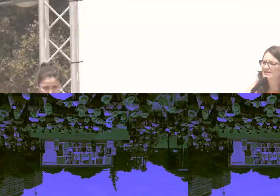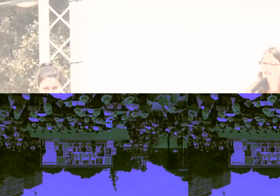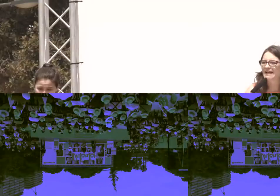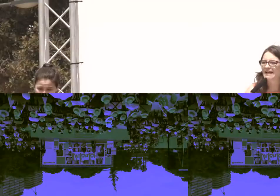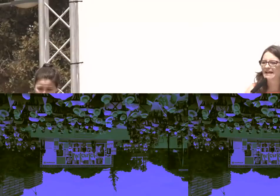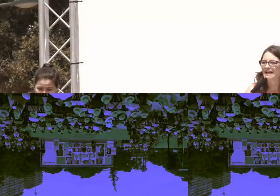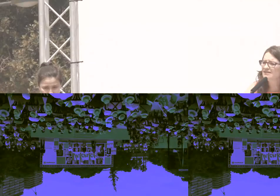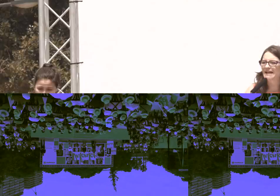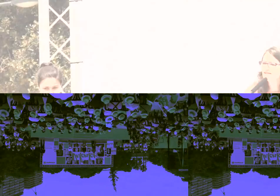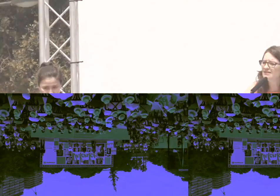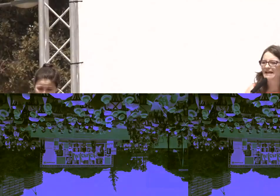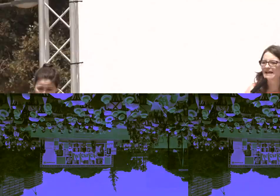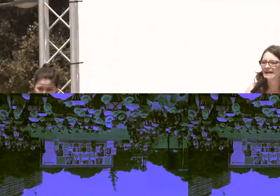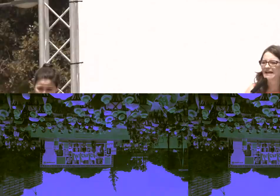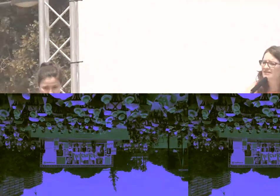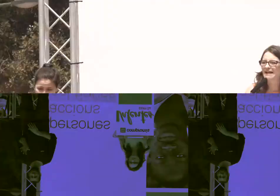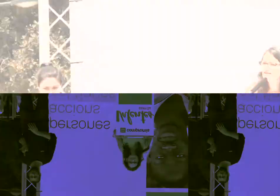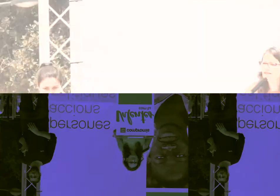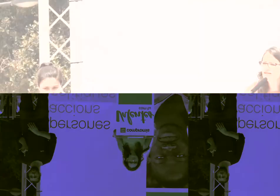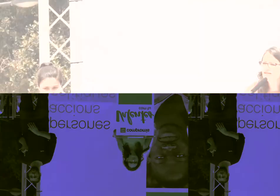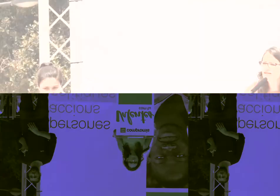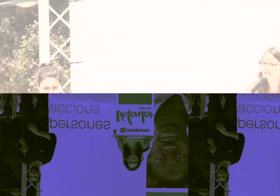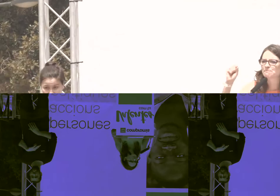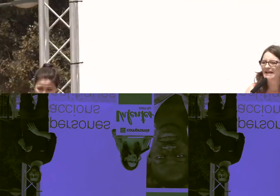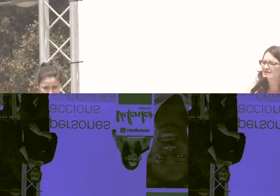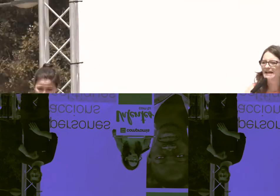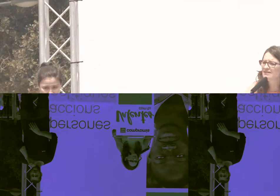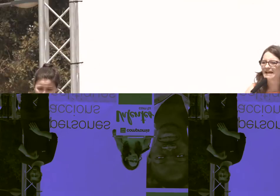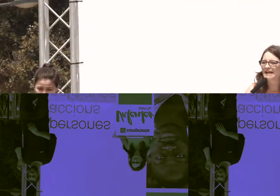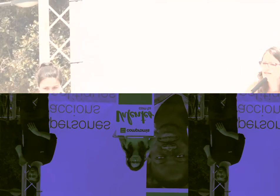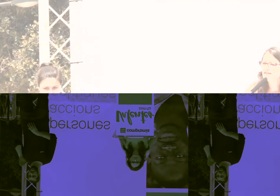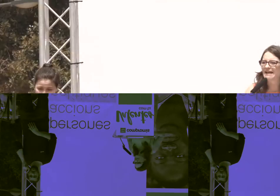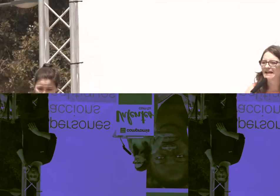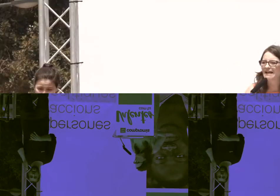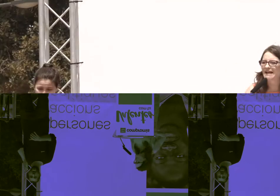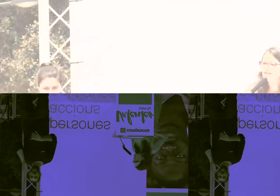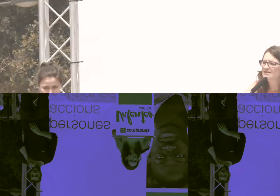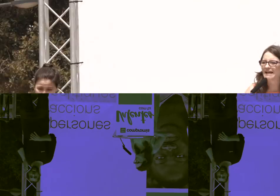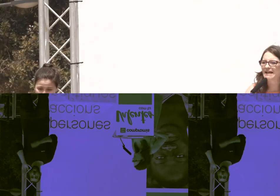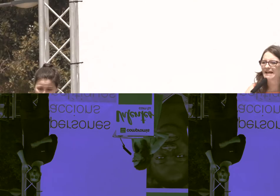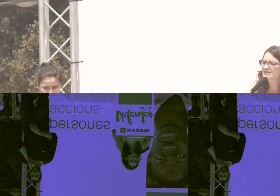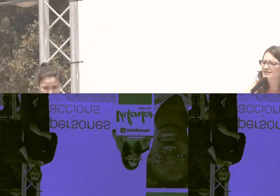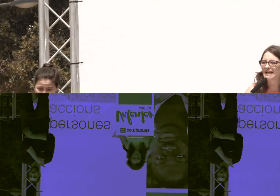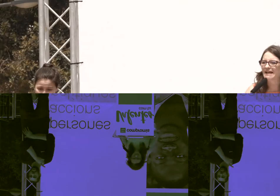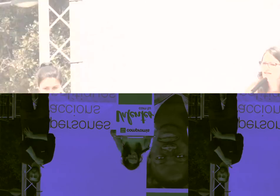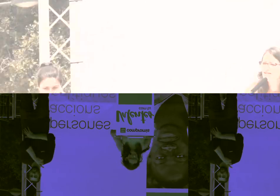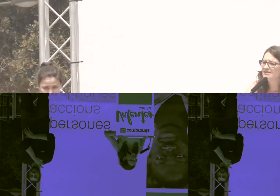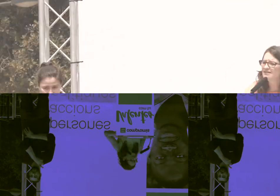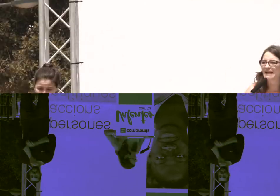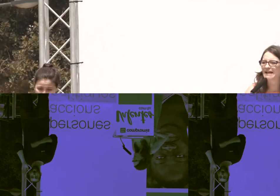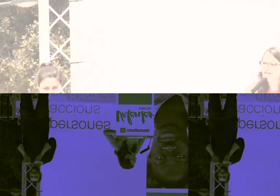Sí. Diputats i diputada del Congrés, senadors de Compromís,